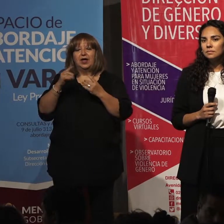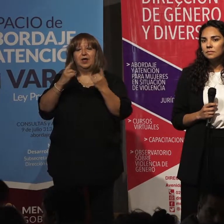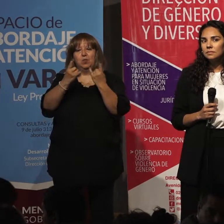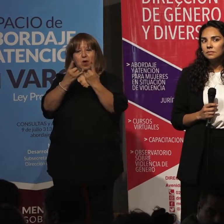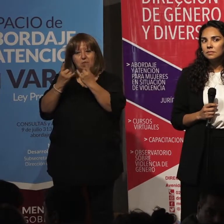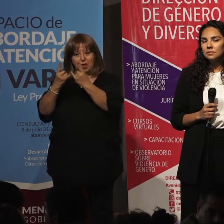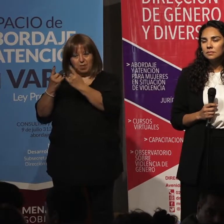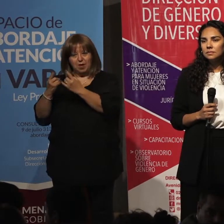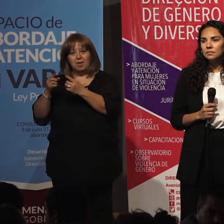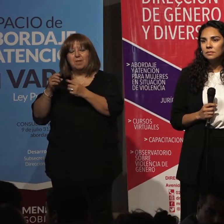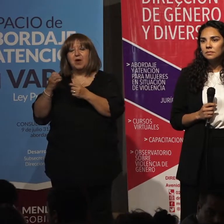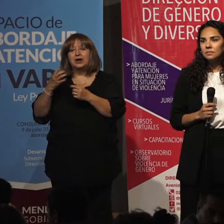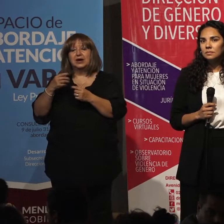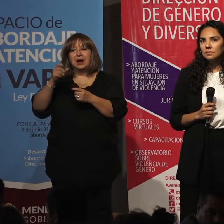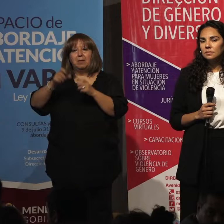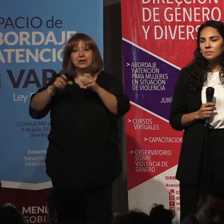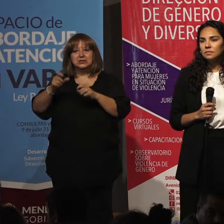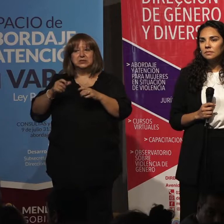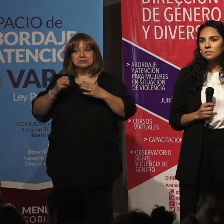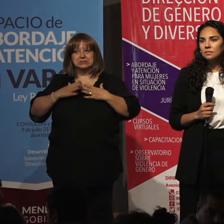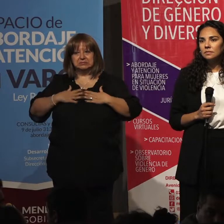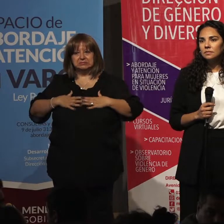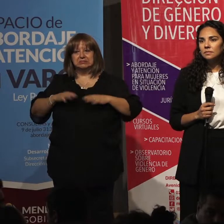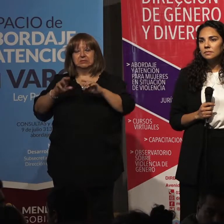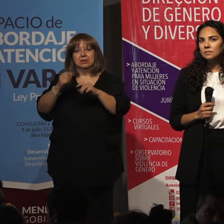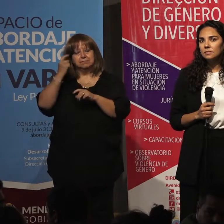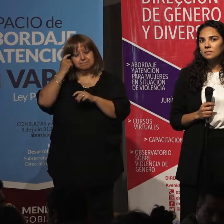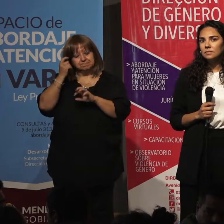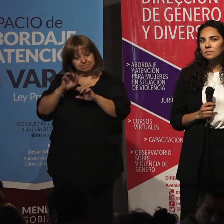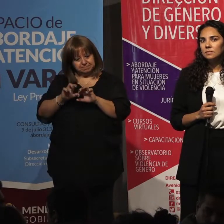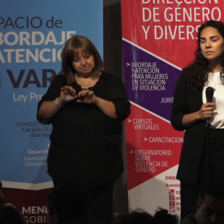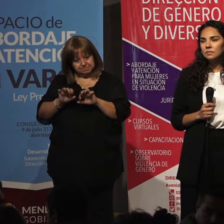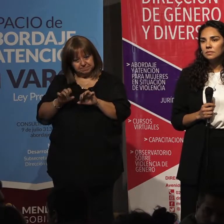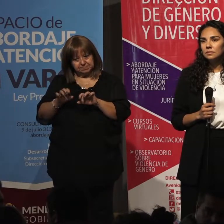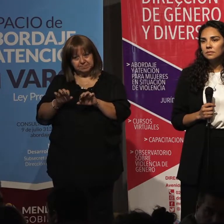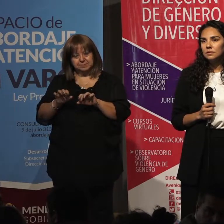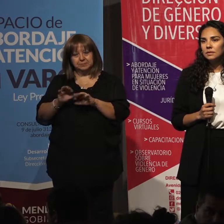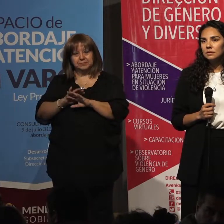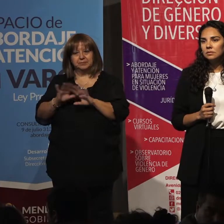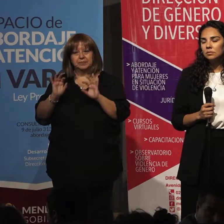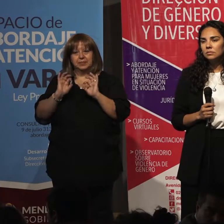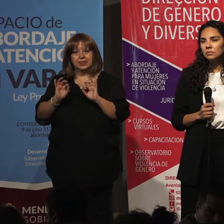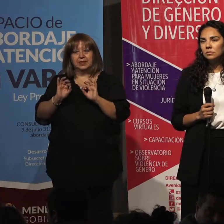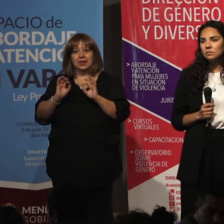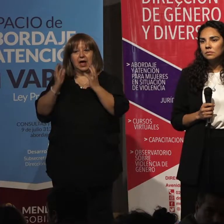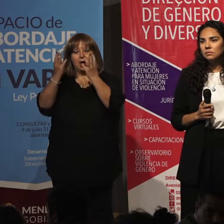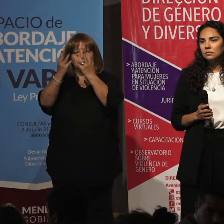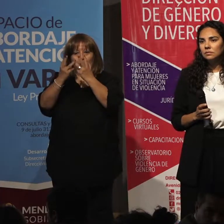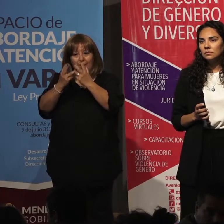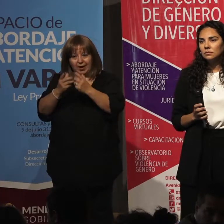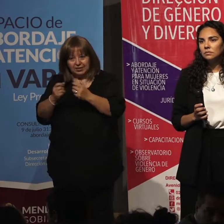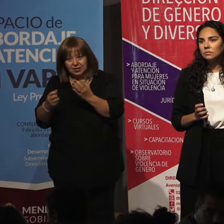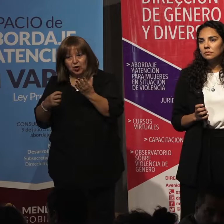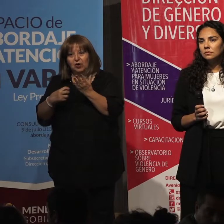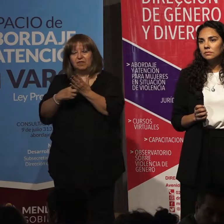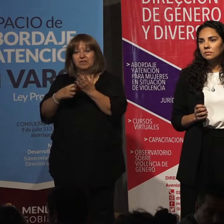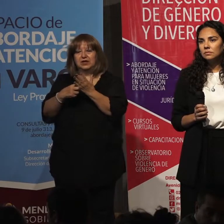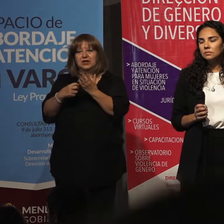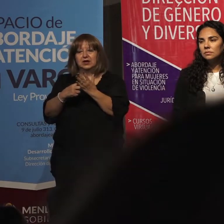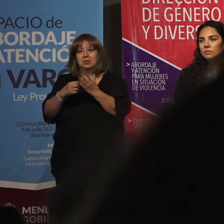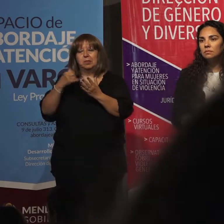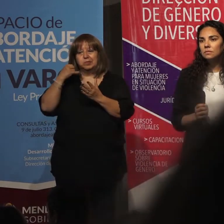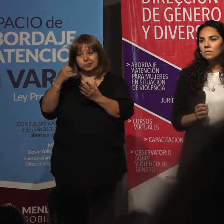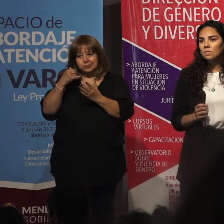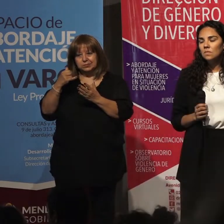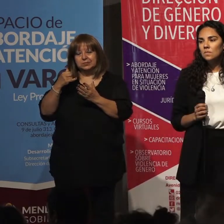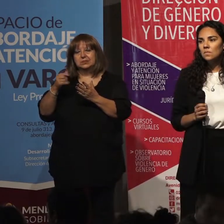denuncia online, porque la víctima lo hace en su lugar, piensa lo que va a decir y se expone todo. Automáticamente el Ministerio Público Fiscal se